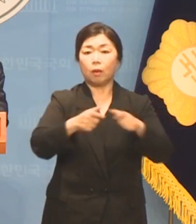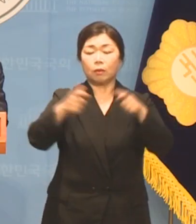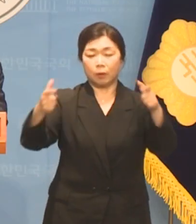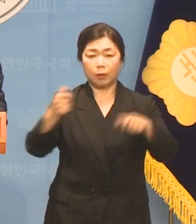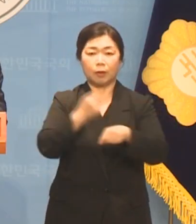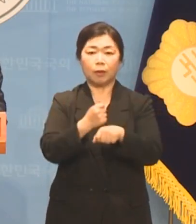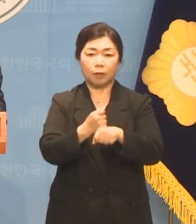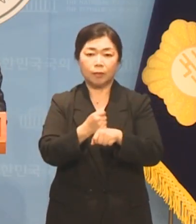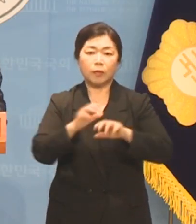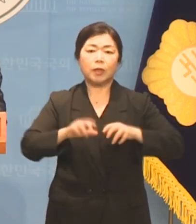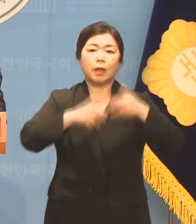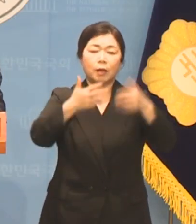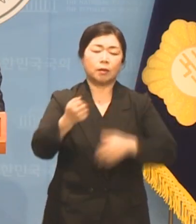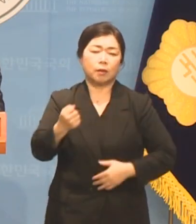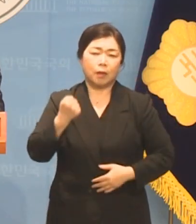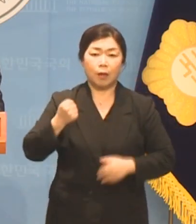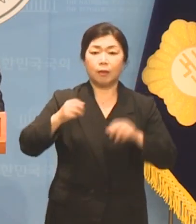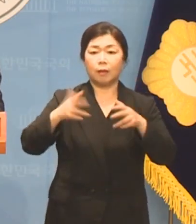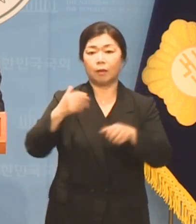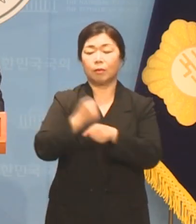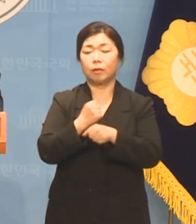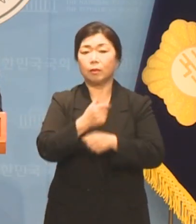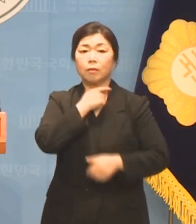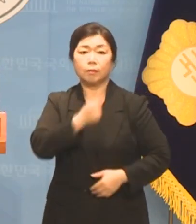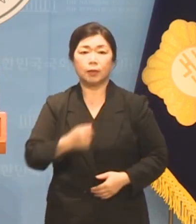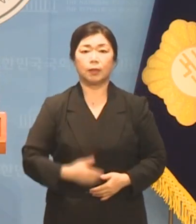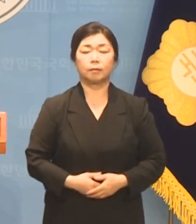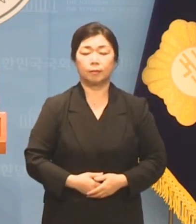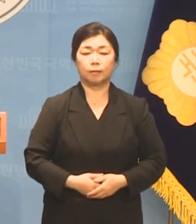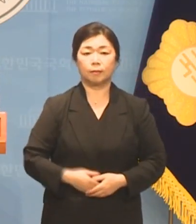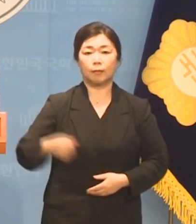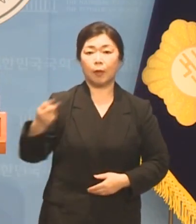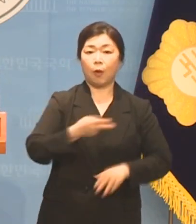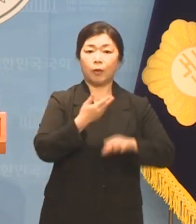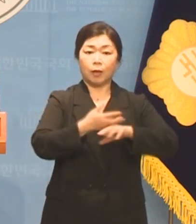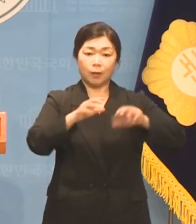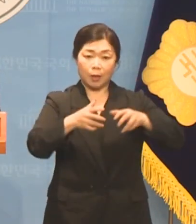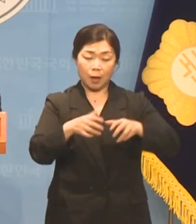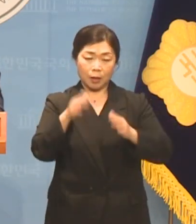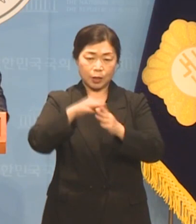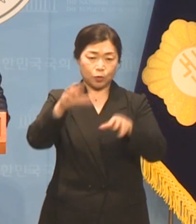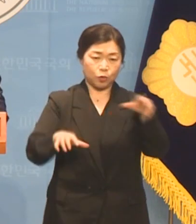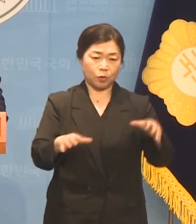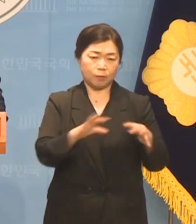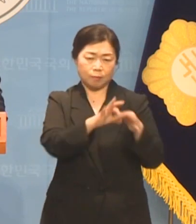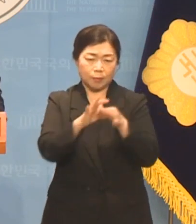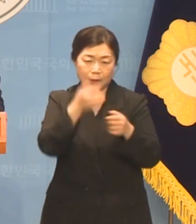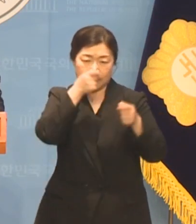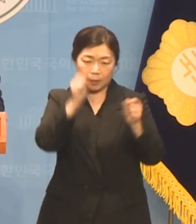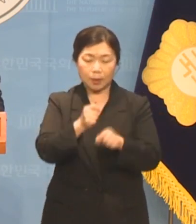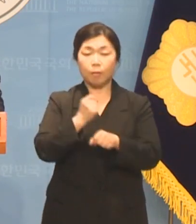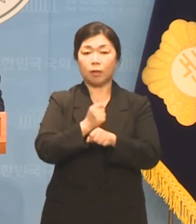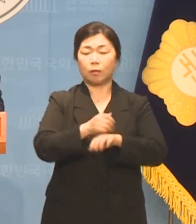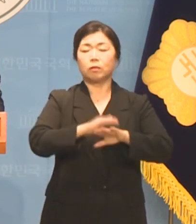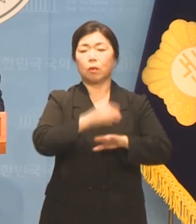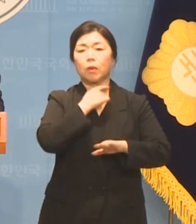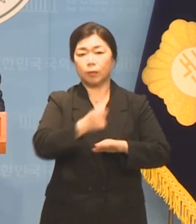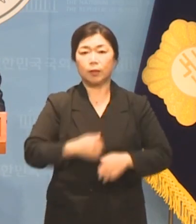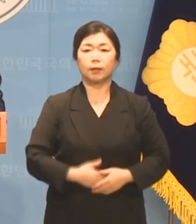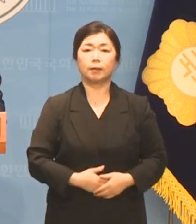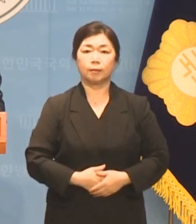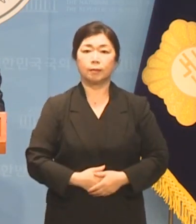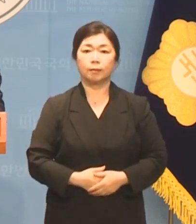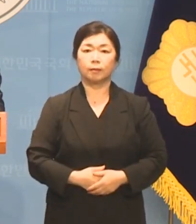강국으로 도약시키겠습니다. 또한 세계를 이웃으로 만드는 개척자 외교를 펼치겠습니다.